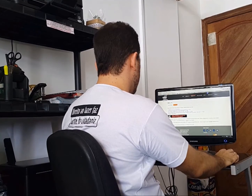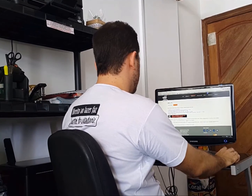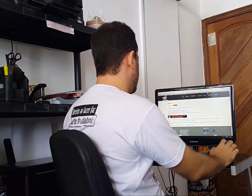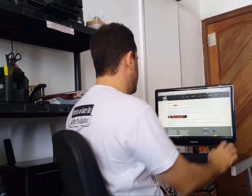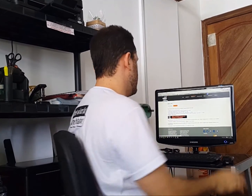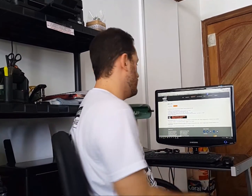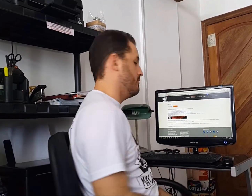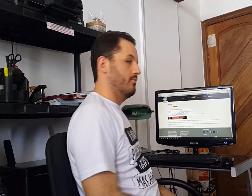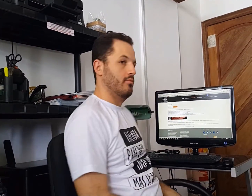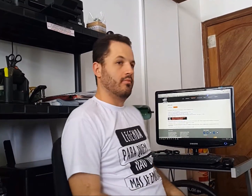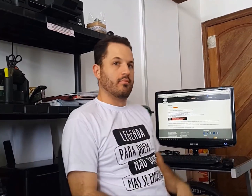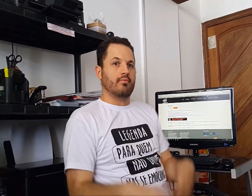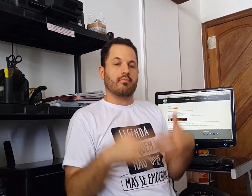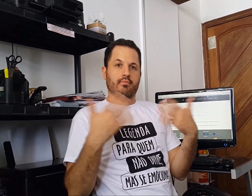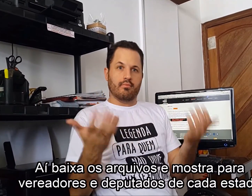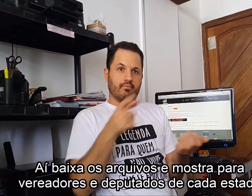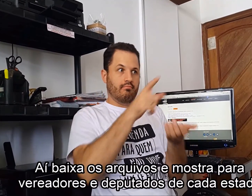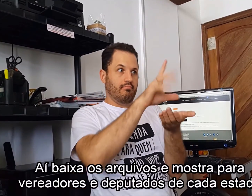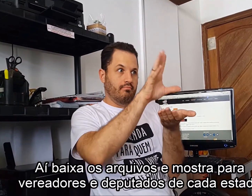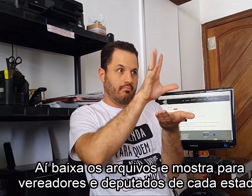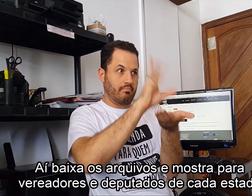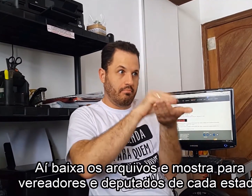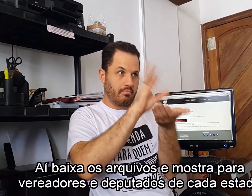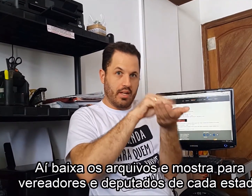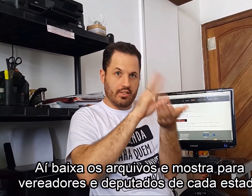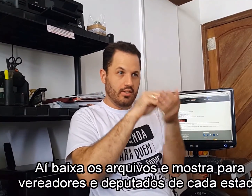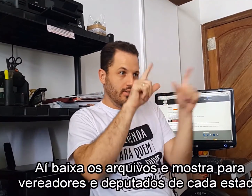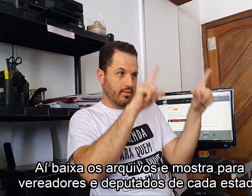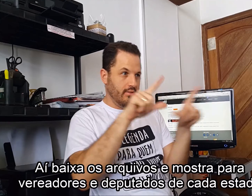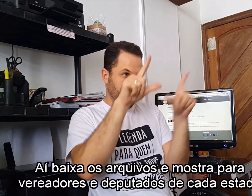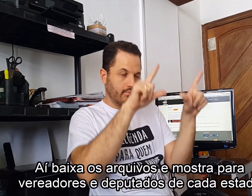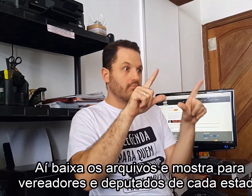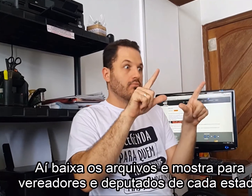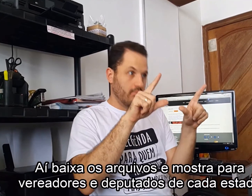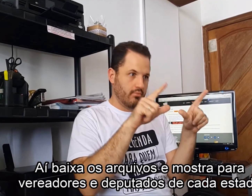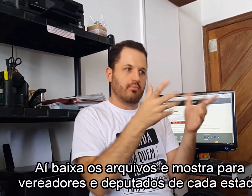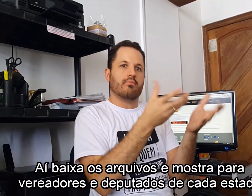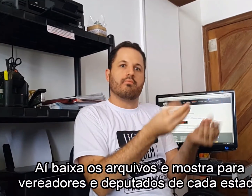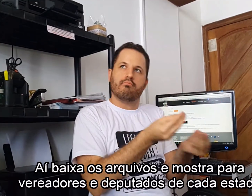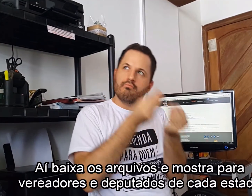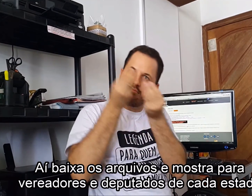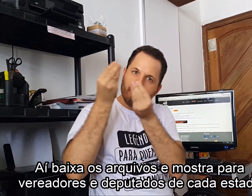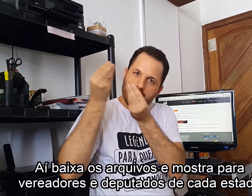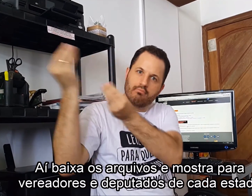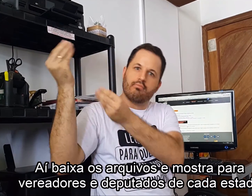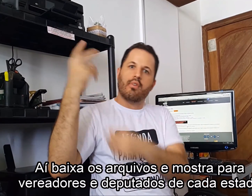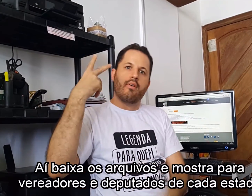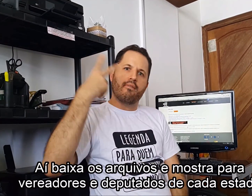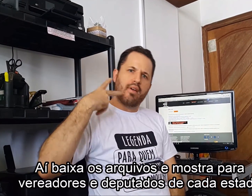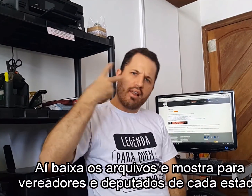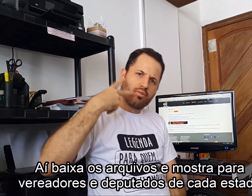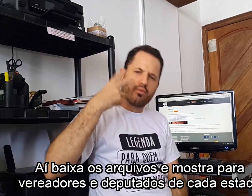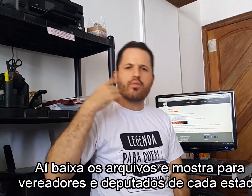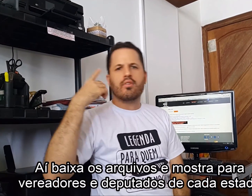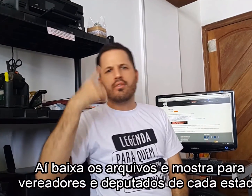compor aí baios arquivos e mostra para vereadores e depos de